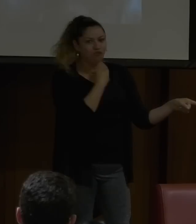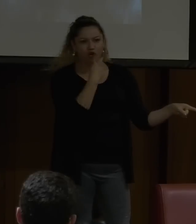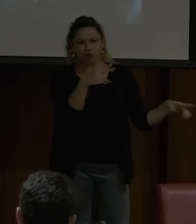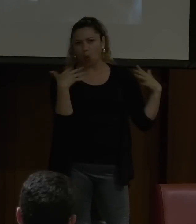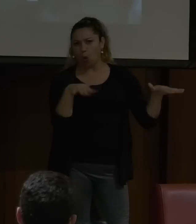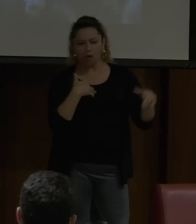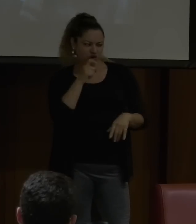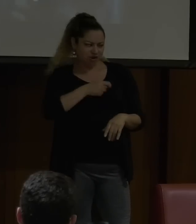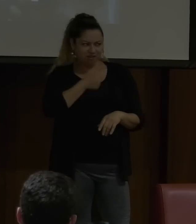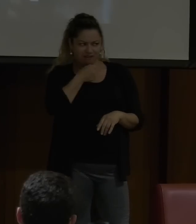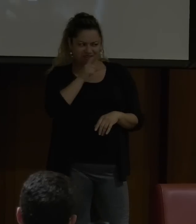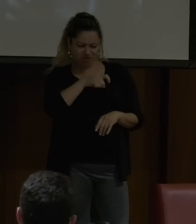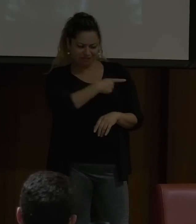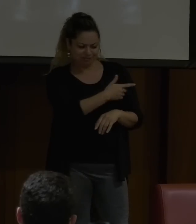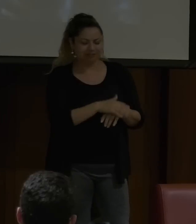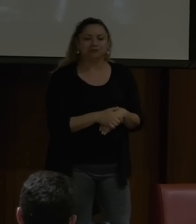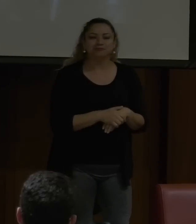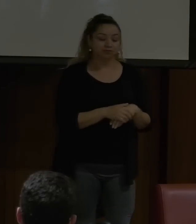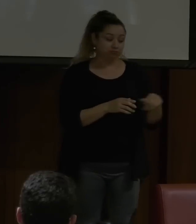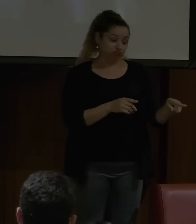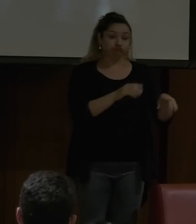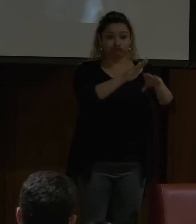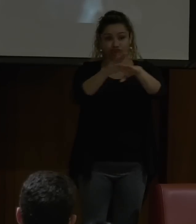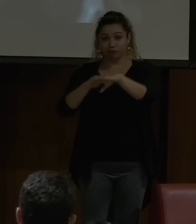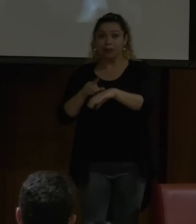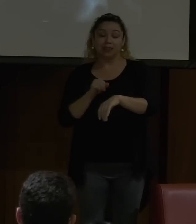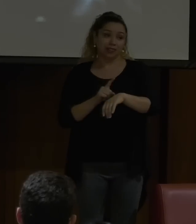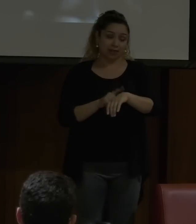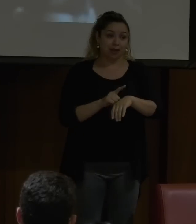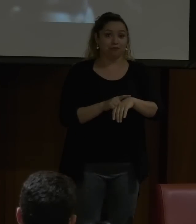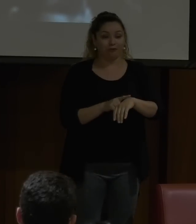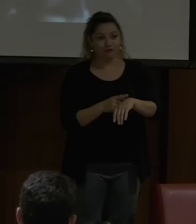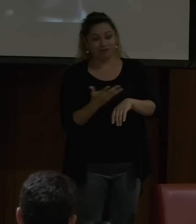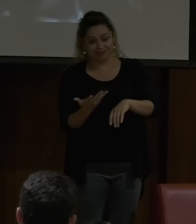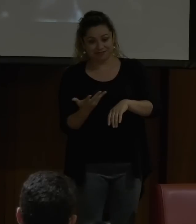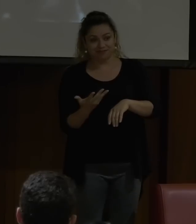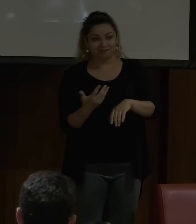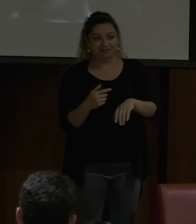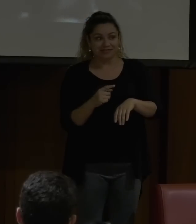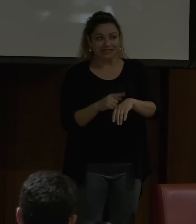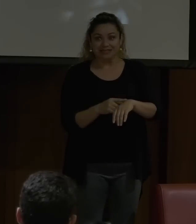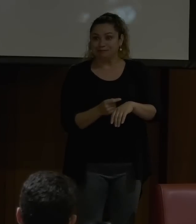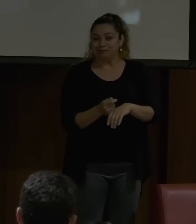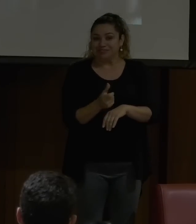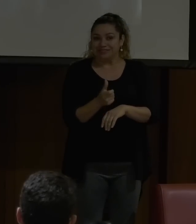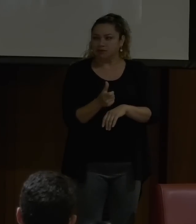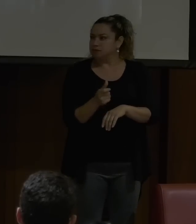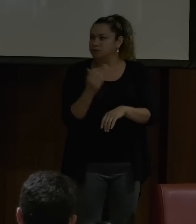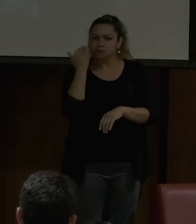siquiera micrófono. Como tenemos un tiempo bastante radical, María